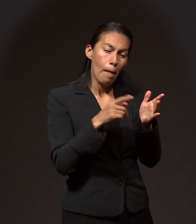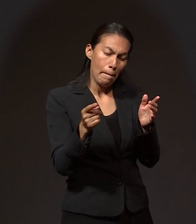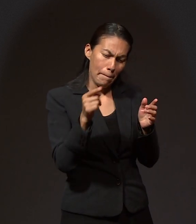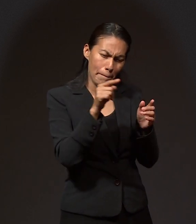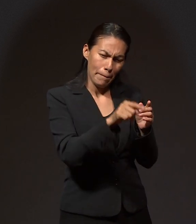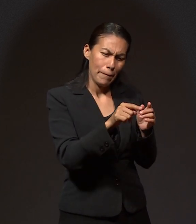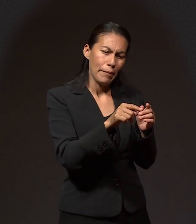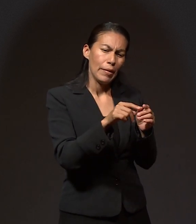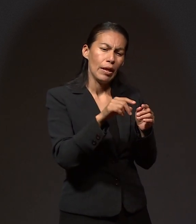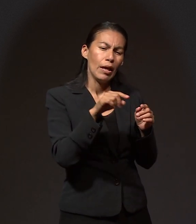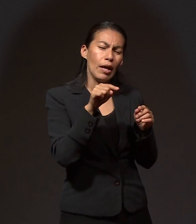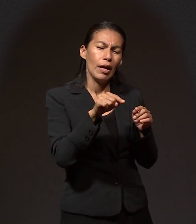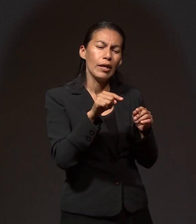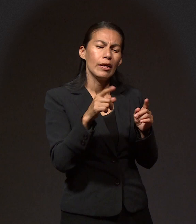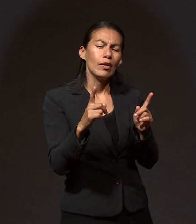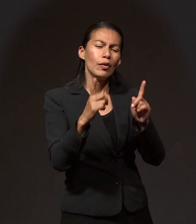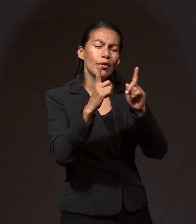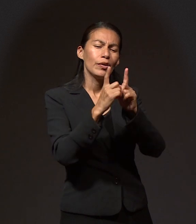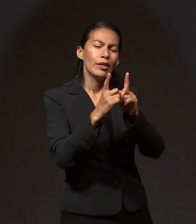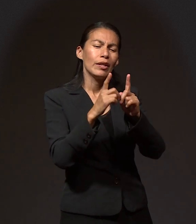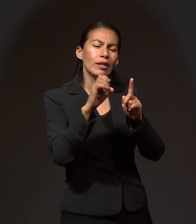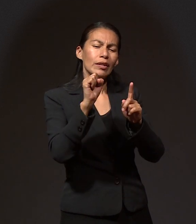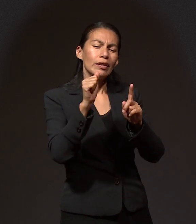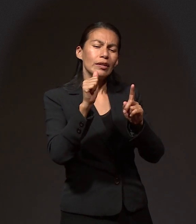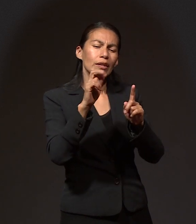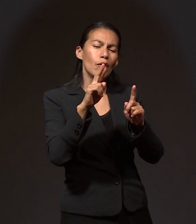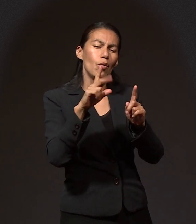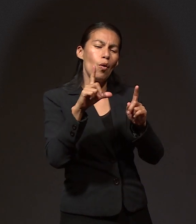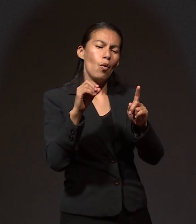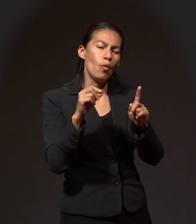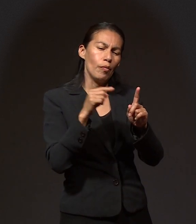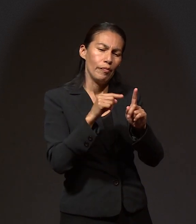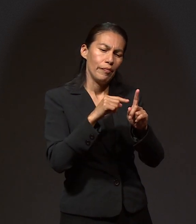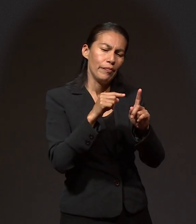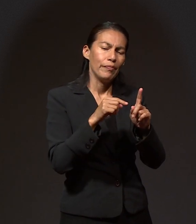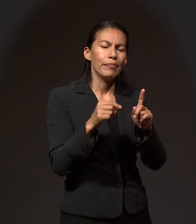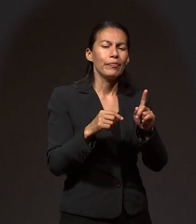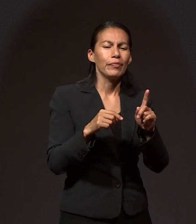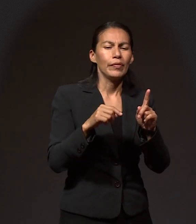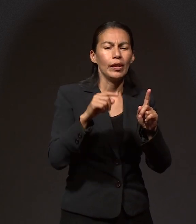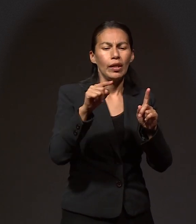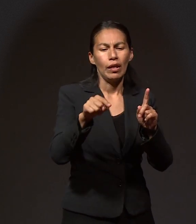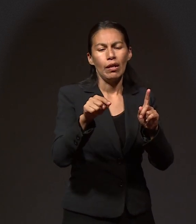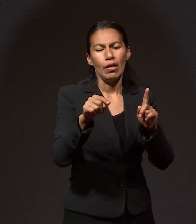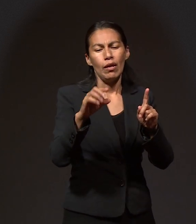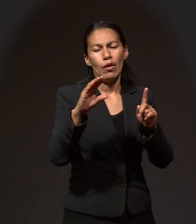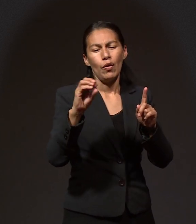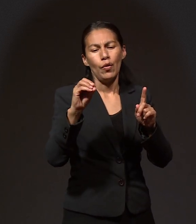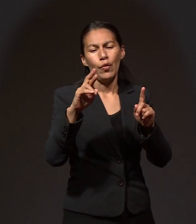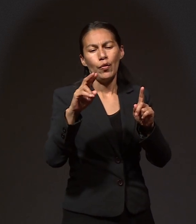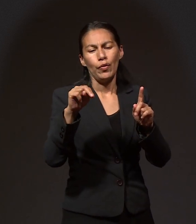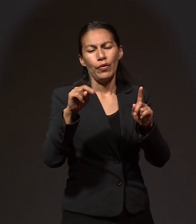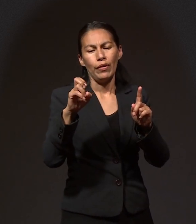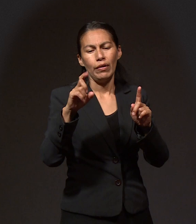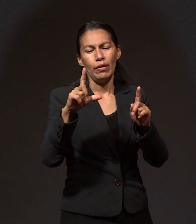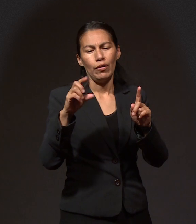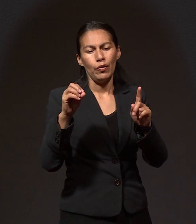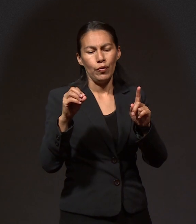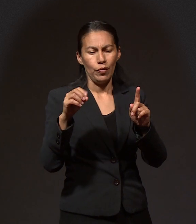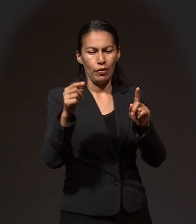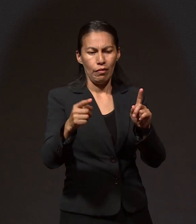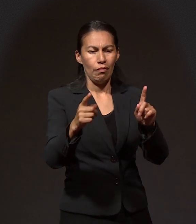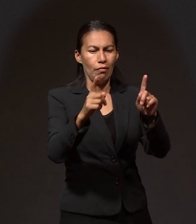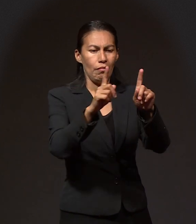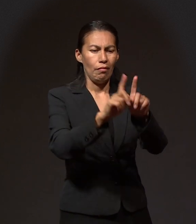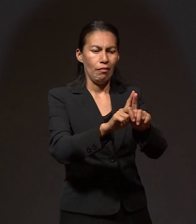le dijo exactamente lo que tenía que hacer. Y entonces se produce la unión de la voluntad de Dios para